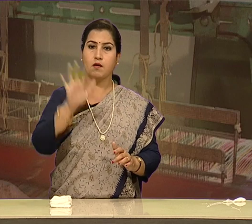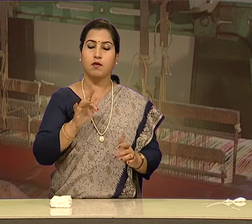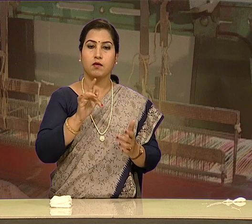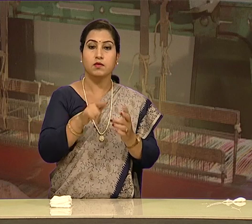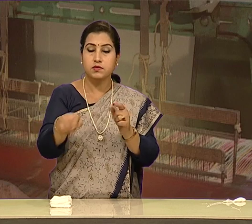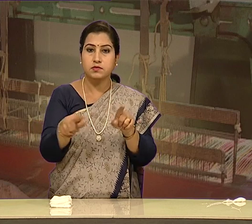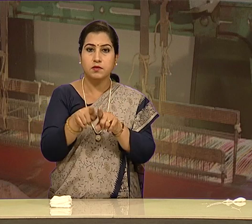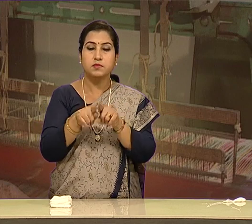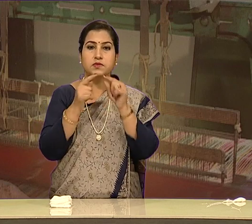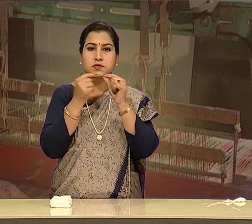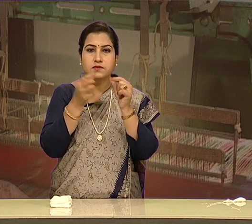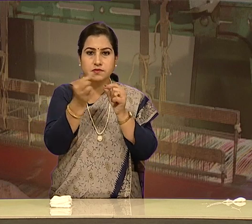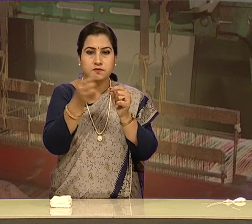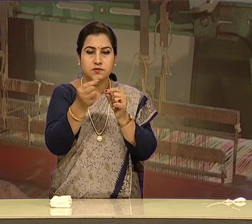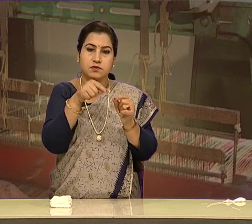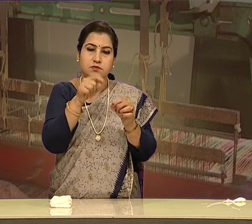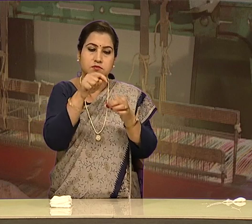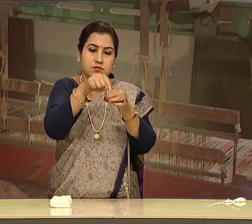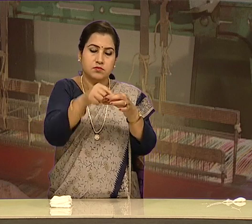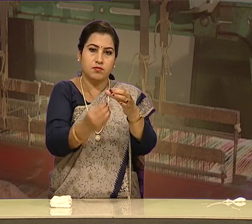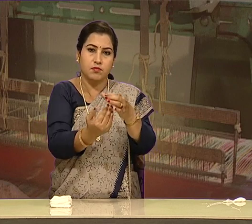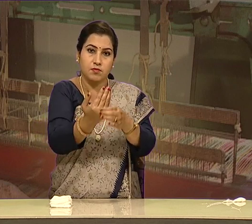की खेती की जाती है।